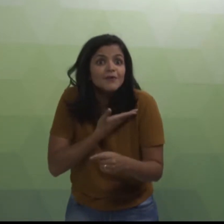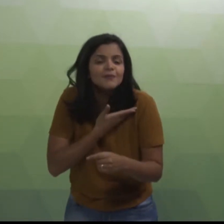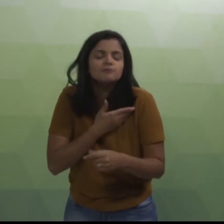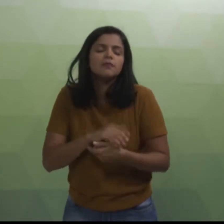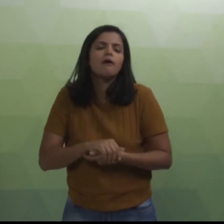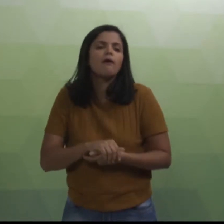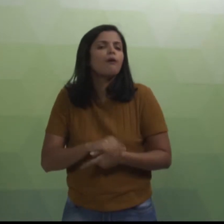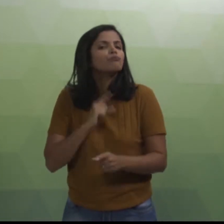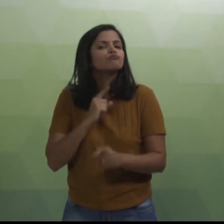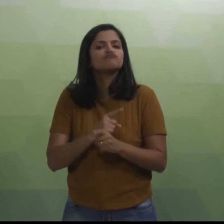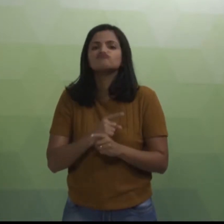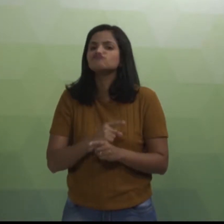Antes,